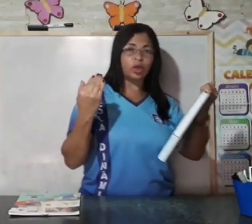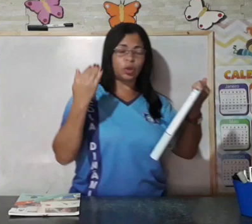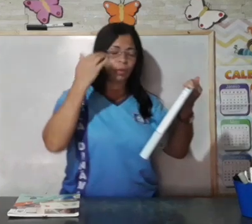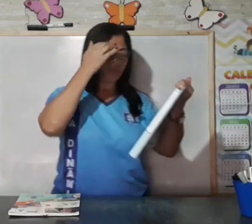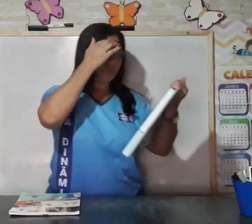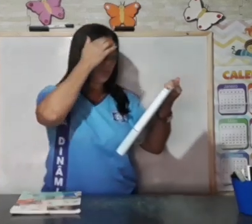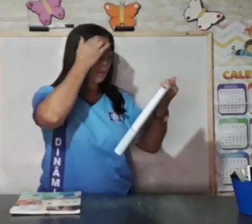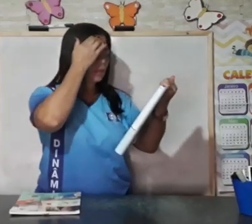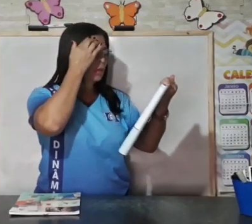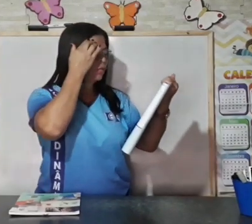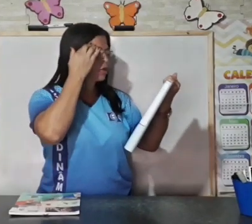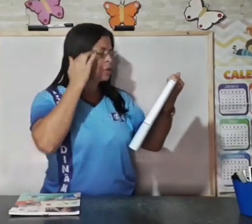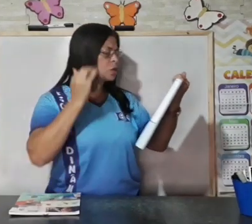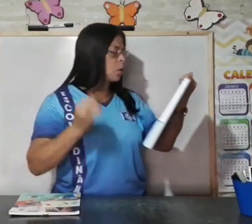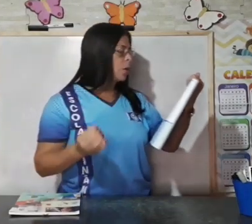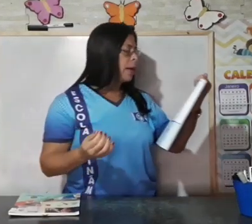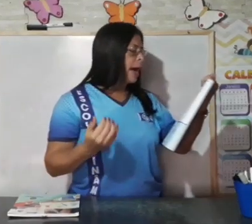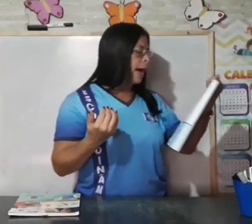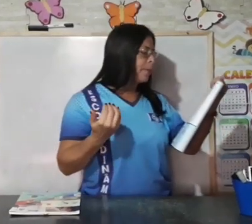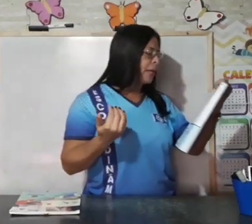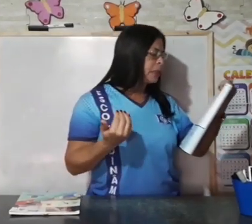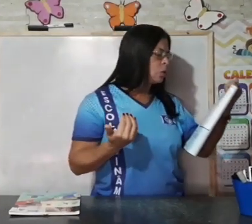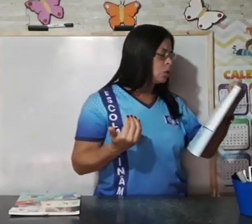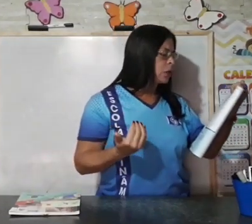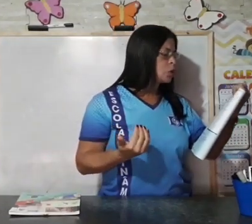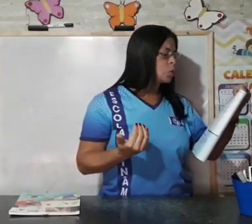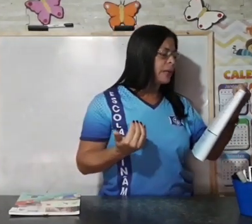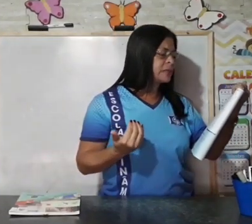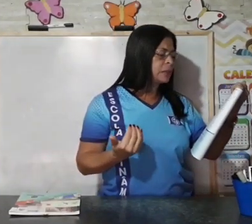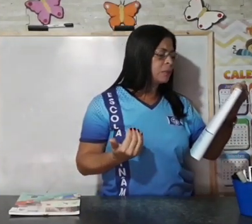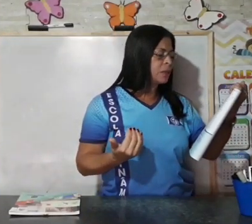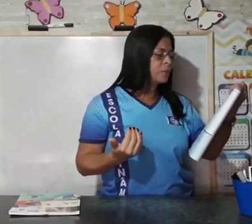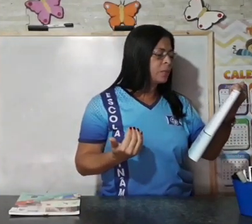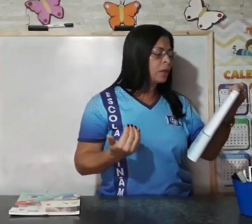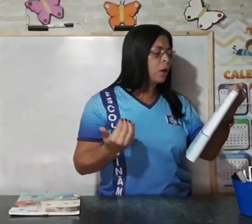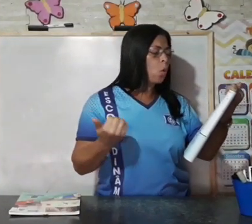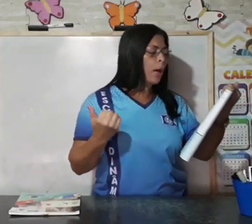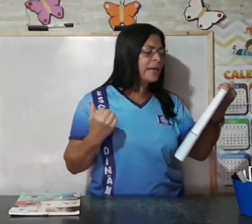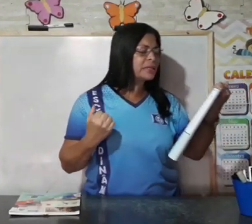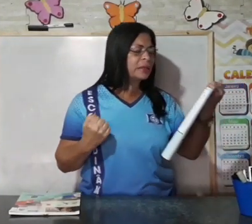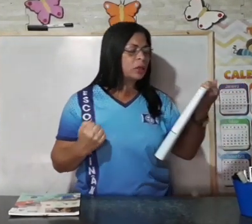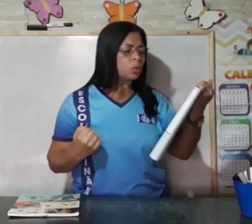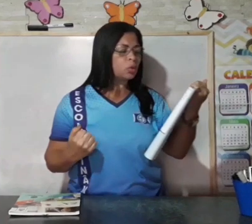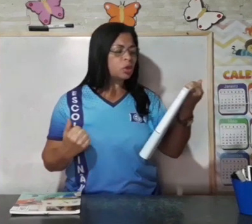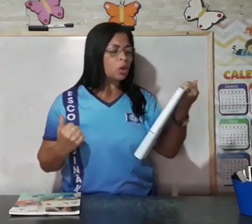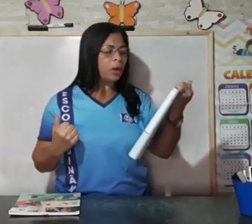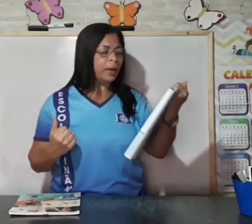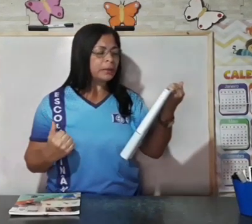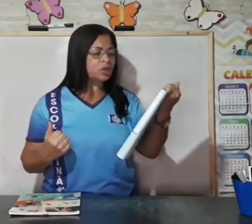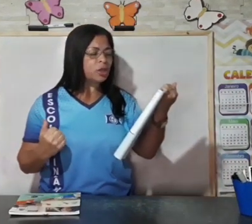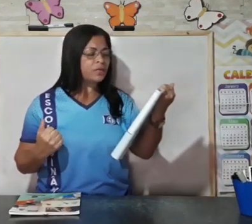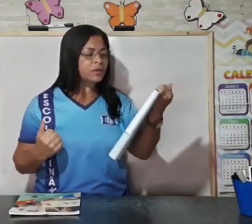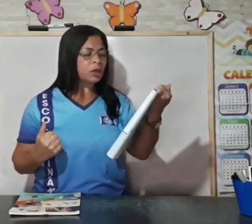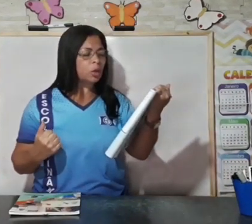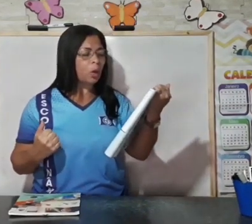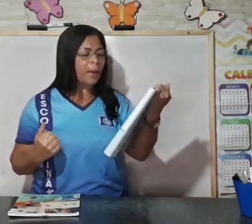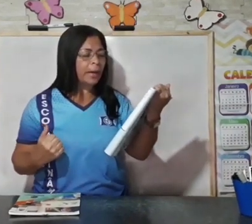texto. Então, vejam só. A partir do texto acima, quais atitudes corretas devem ser